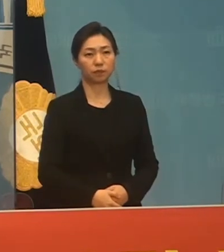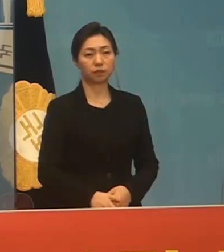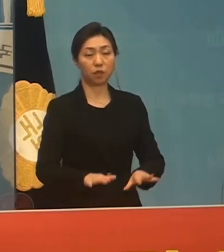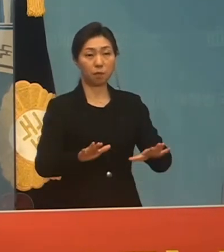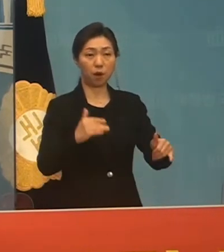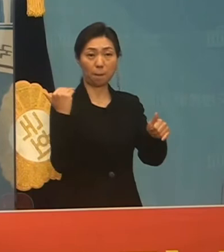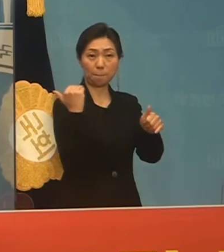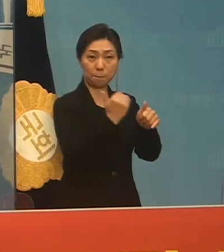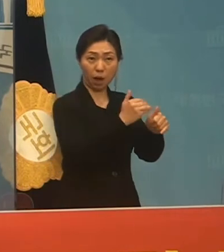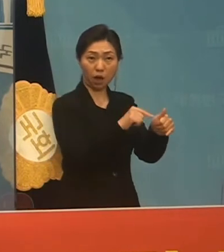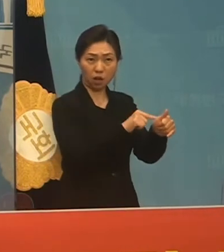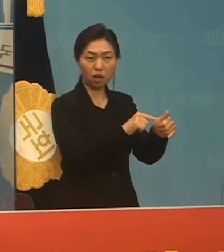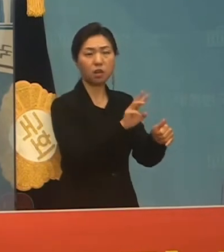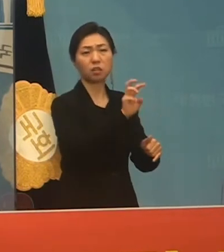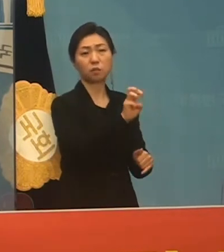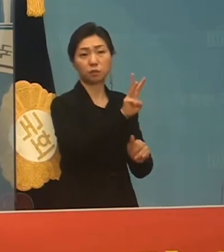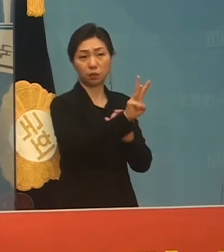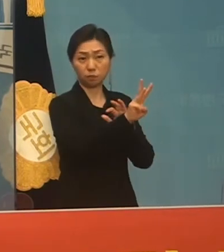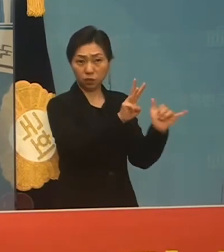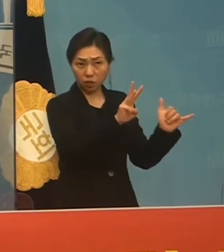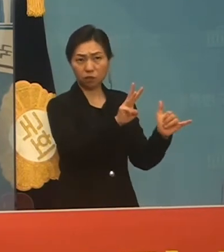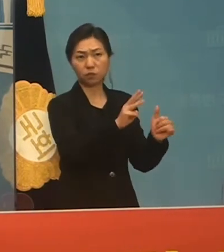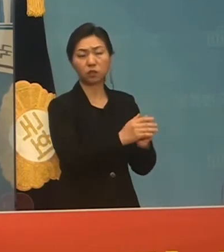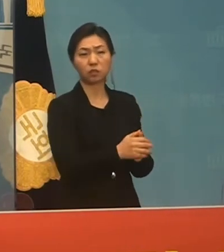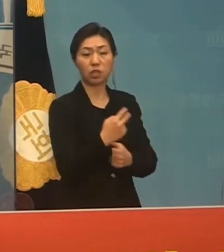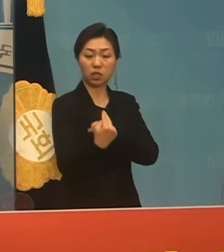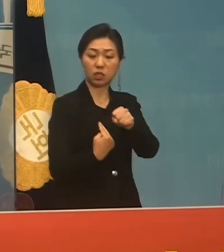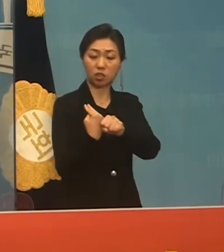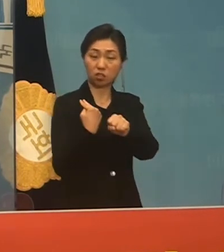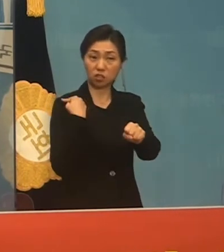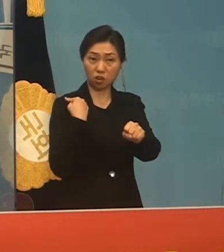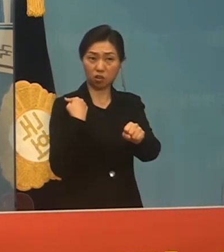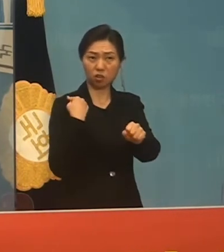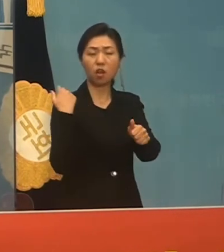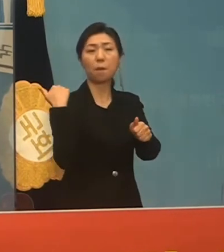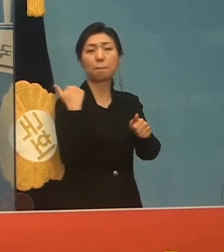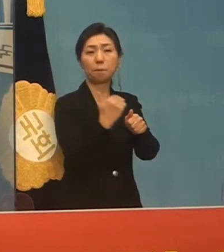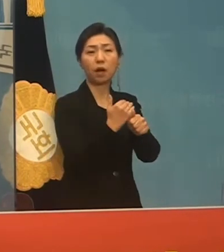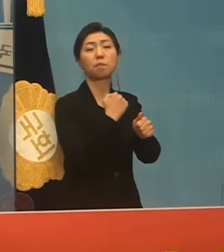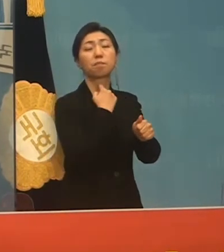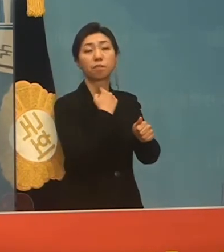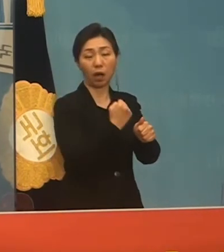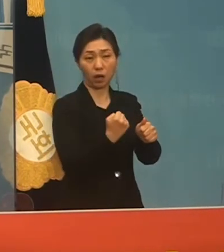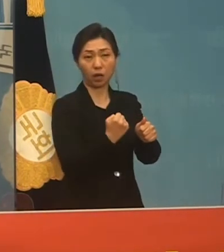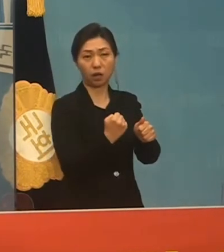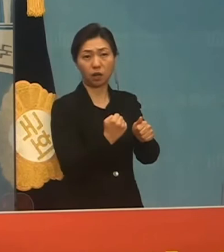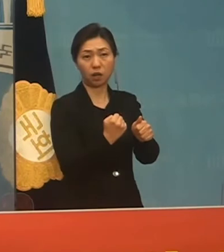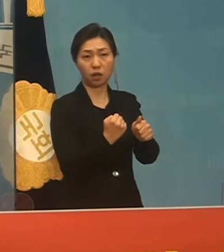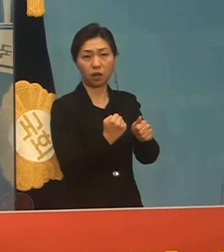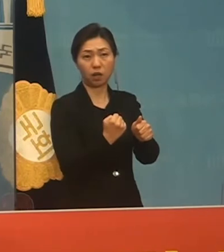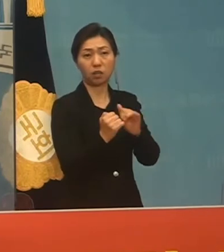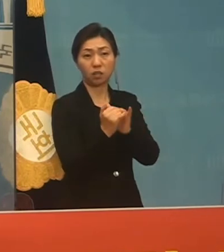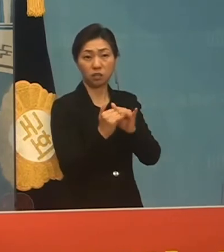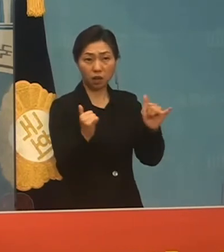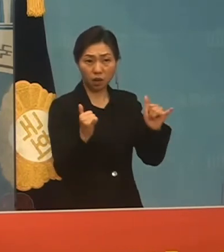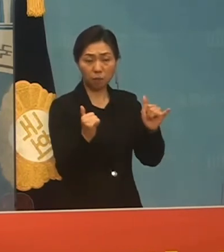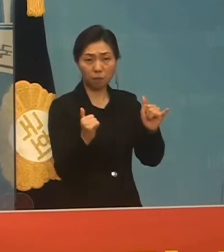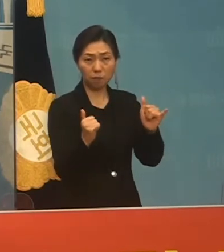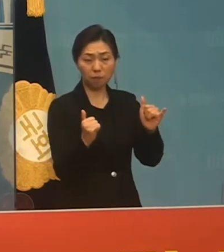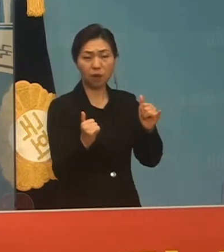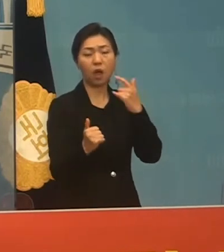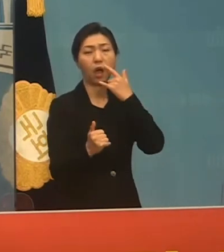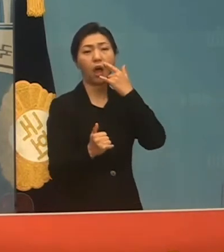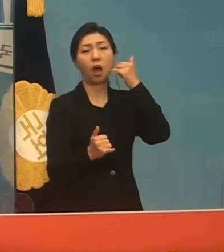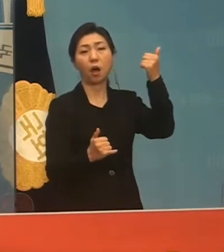이번에 해고된 33명 중에는 2년 전에 해고됐던 그 해고자 중 아버지가